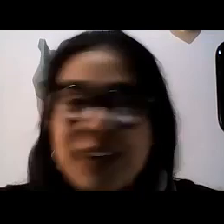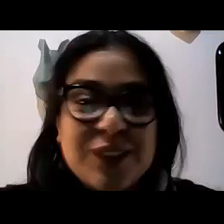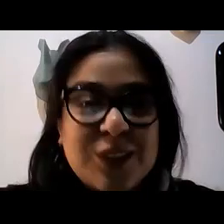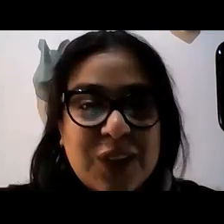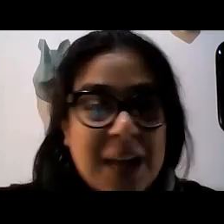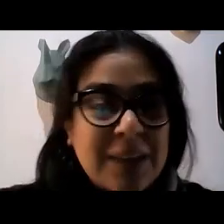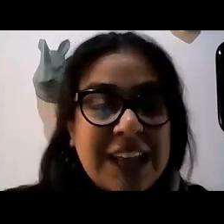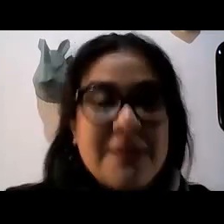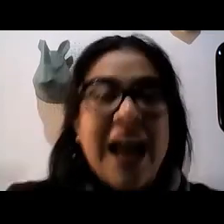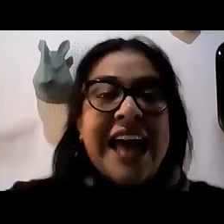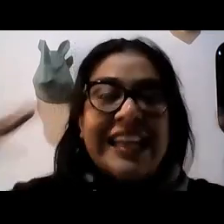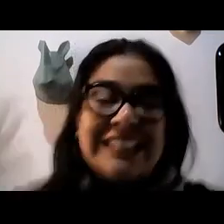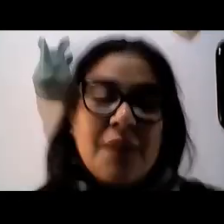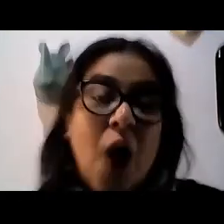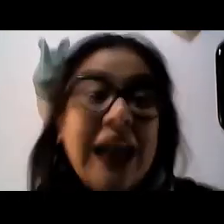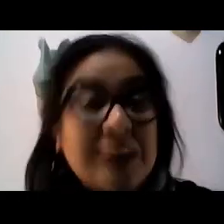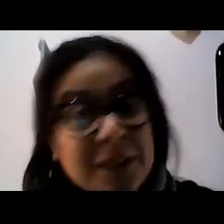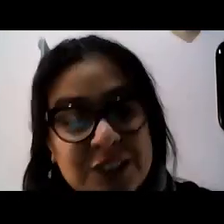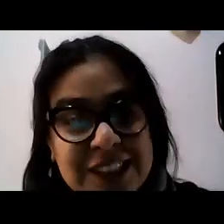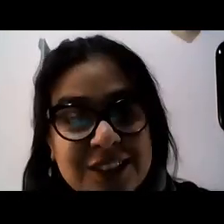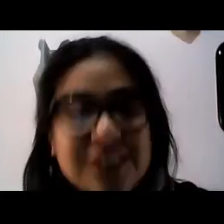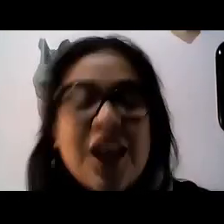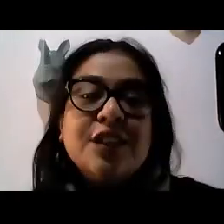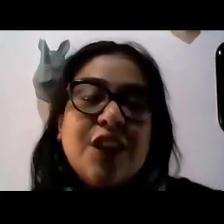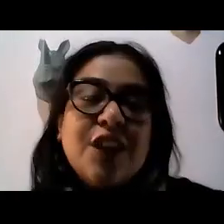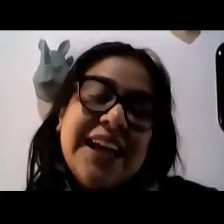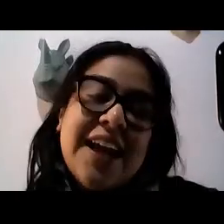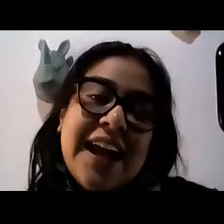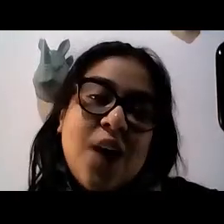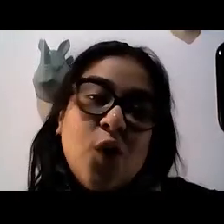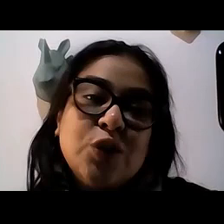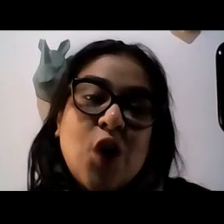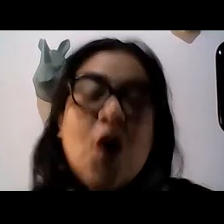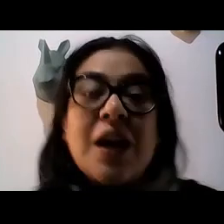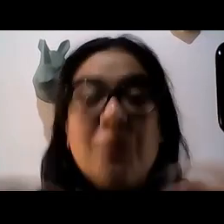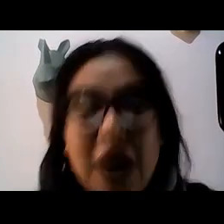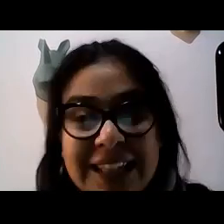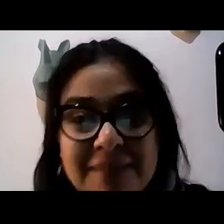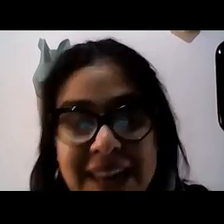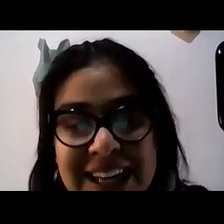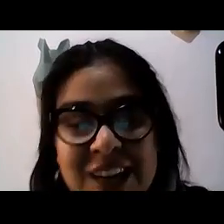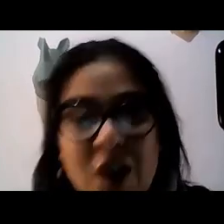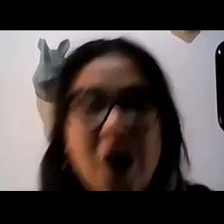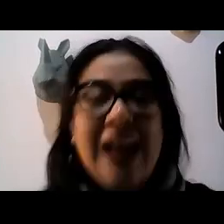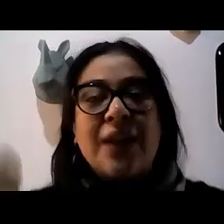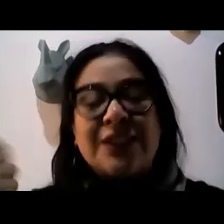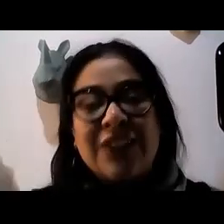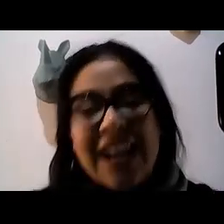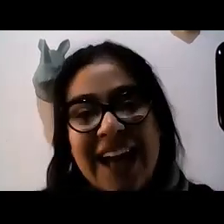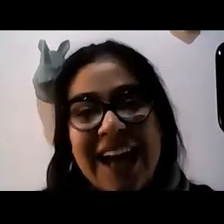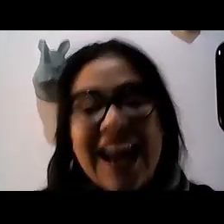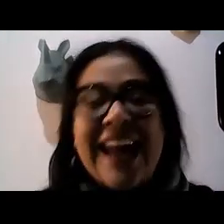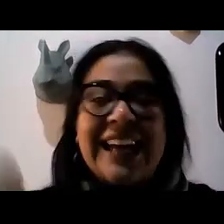ejemplo que resultó durante la pandemia, que se llamó Atrapa Sonidos, donde junto con el MUAC de México, el